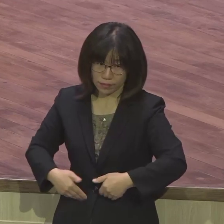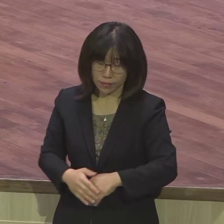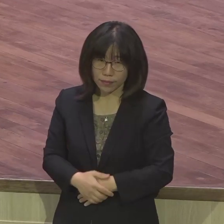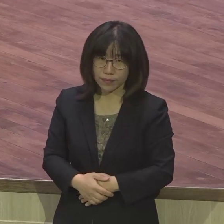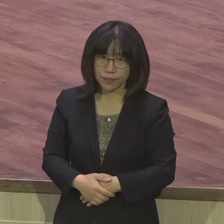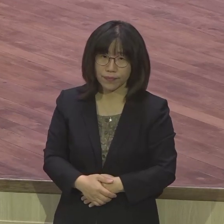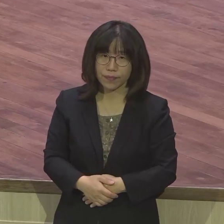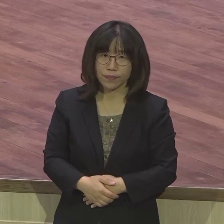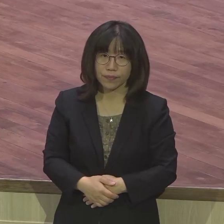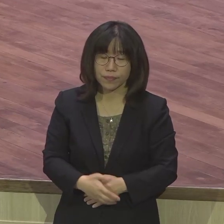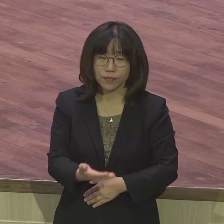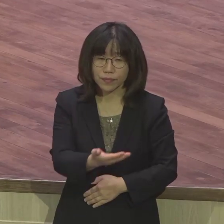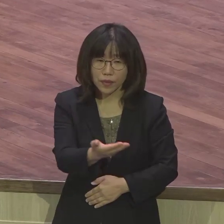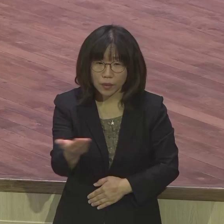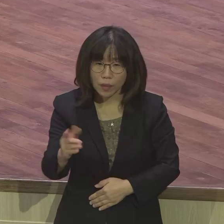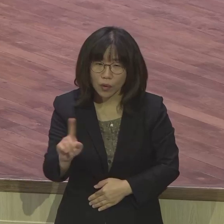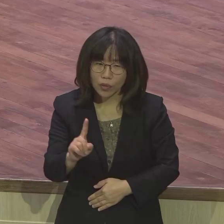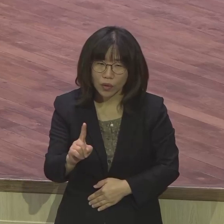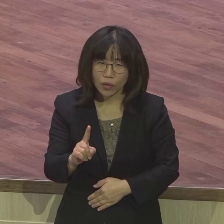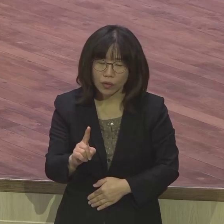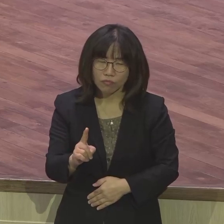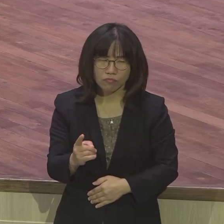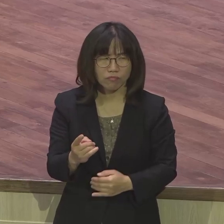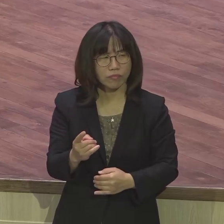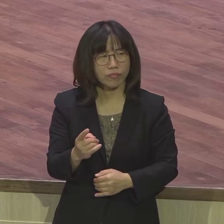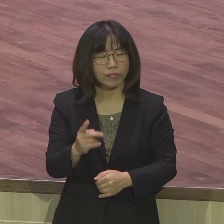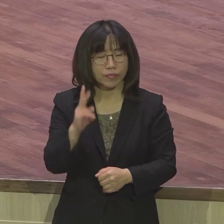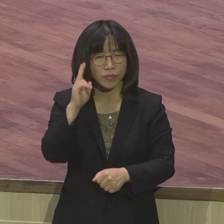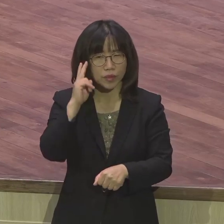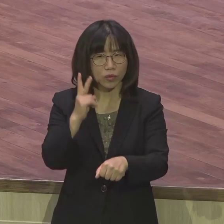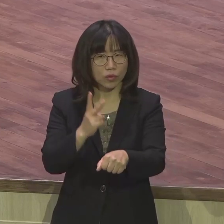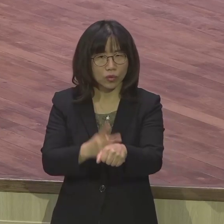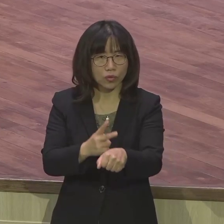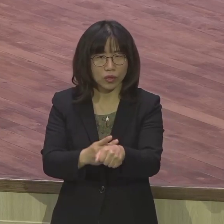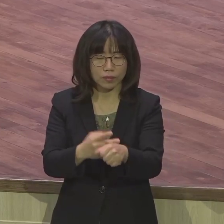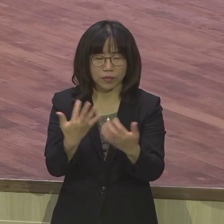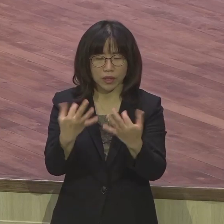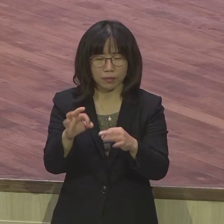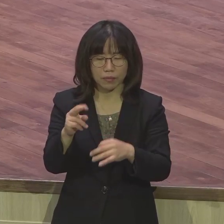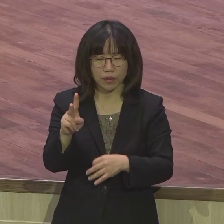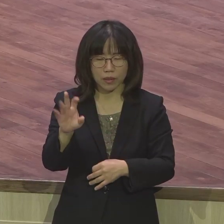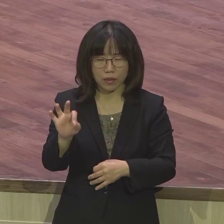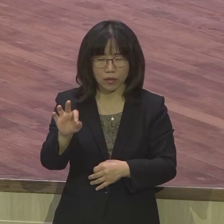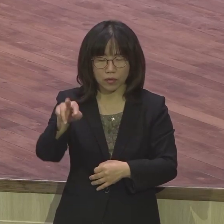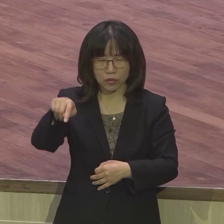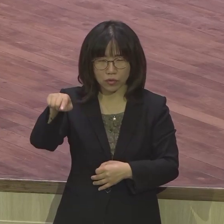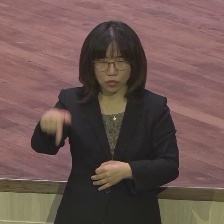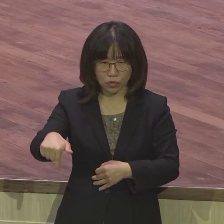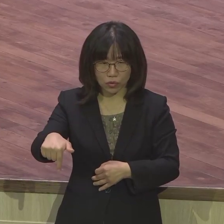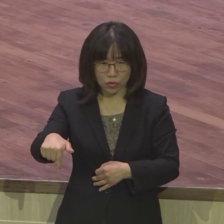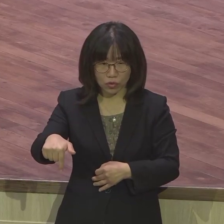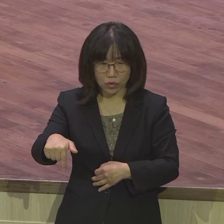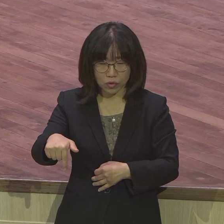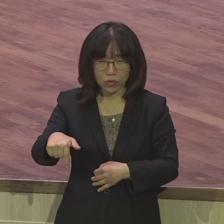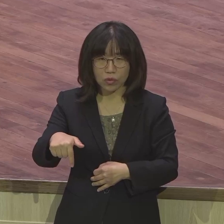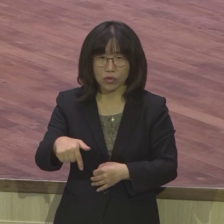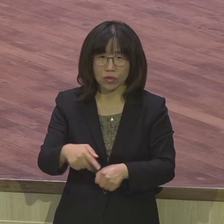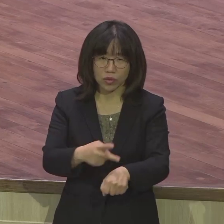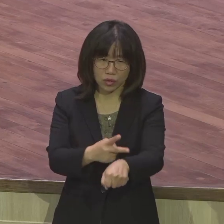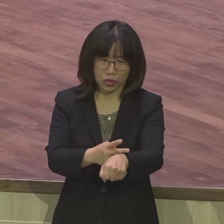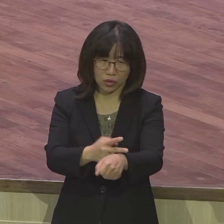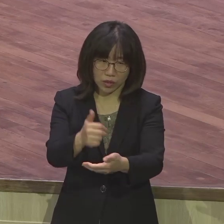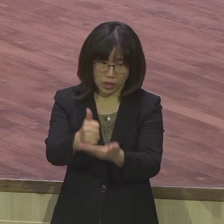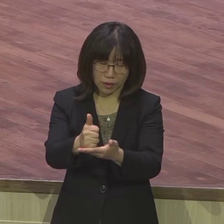그런 얘기를 하더라고요. 그 김영숙 교수라고 저희 학교 다닐 때도 이렇게 철학을 가르치셨던 분인데, 연대 석좌 교수인데,